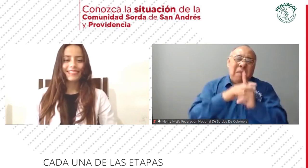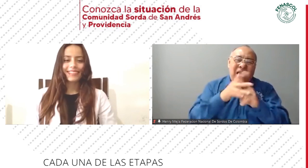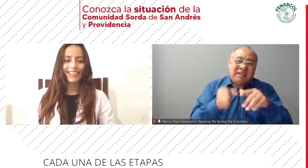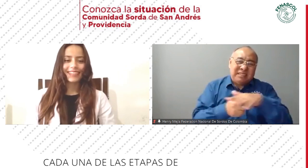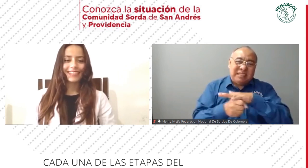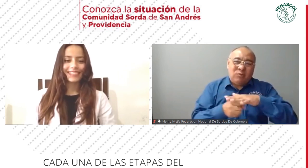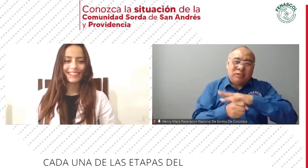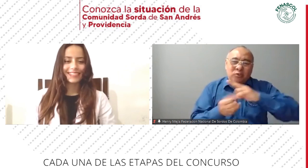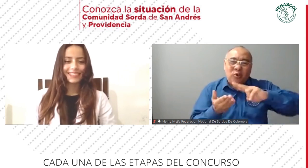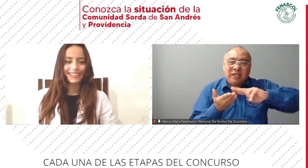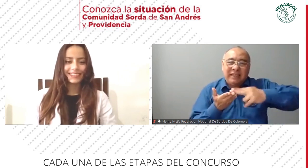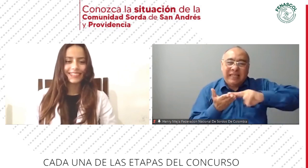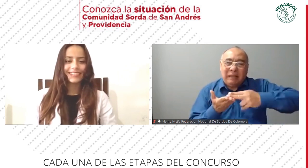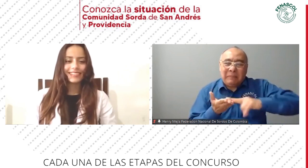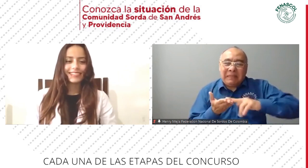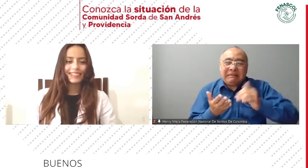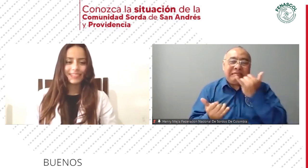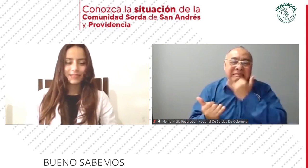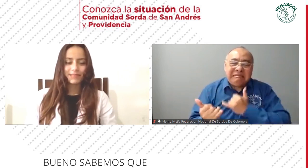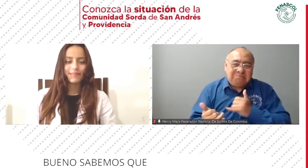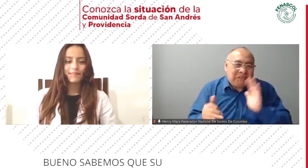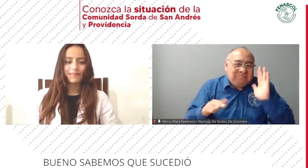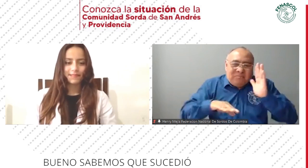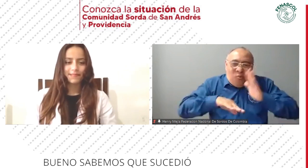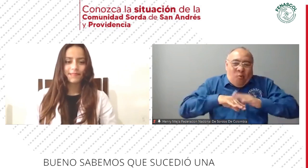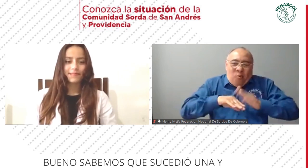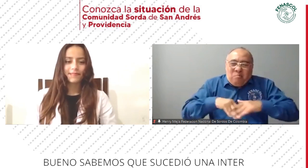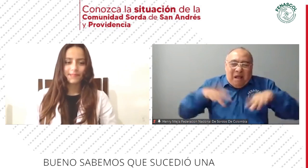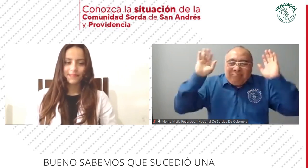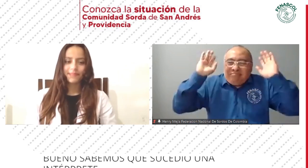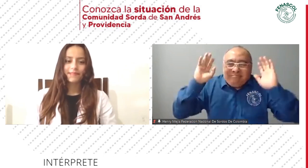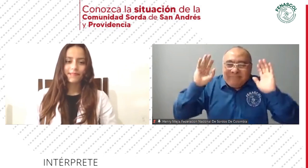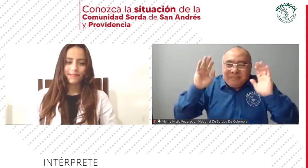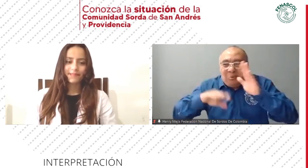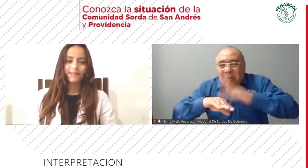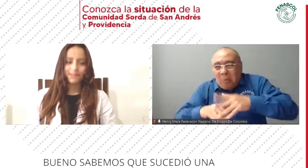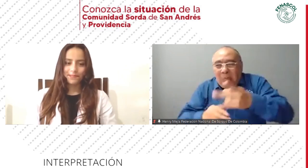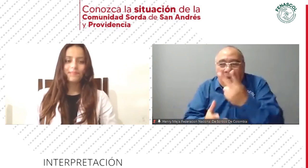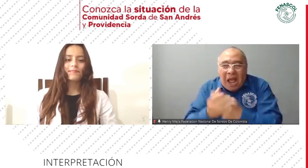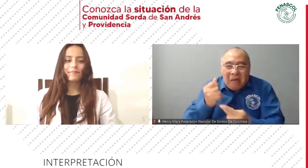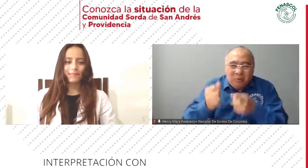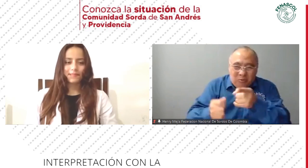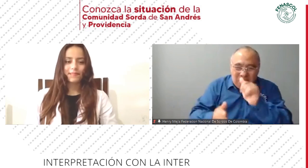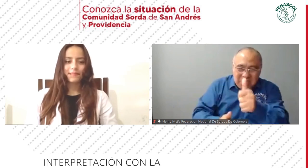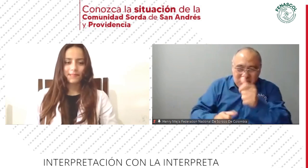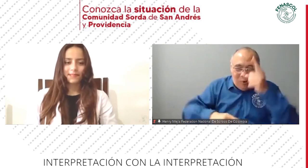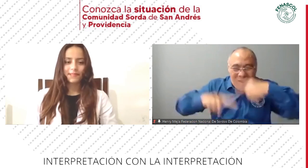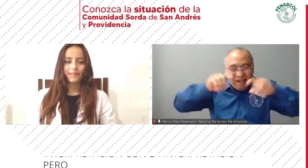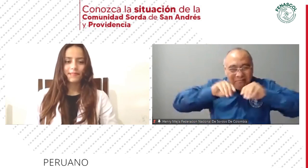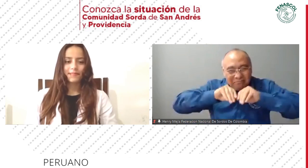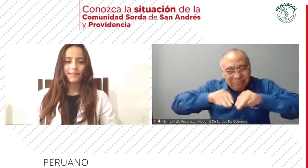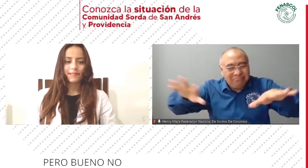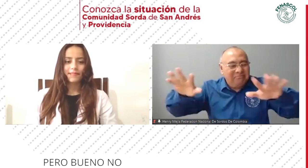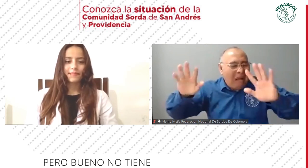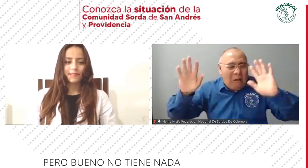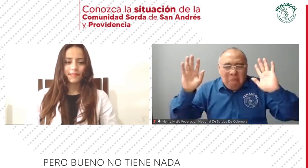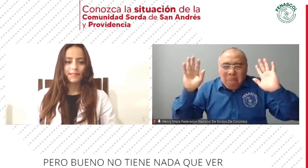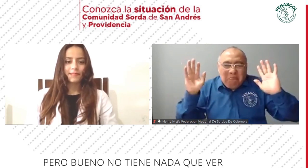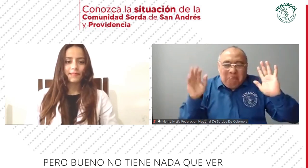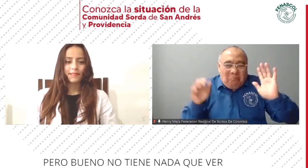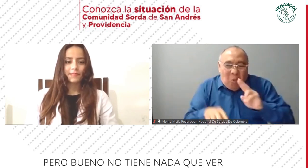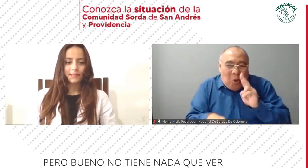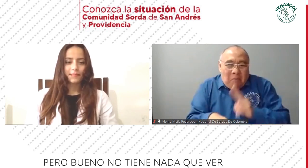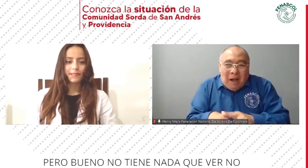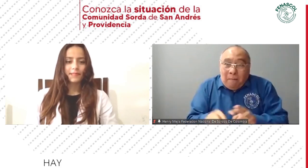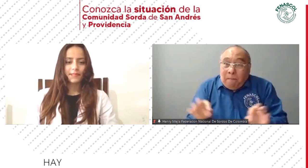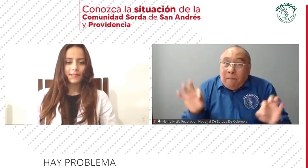del concurso bueno sabemos que sucedió una intérprete una situación con la interpretación pero bueno no tiene nada que ver